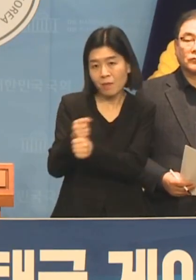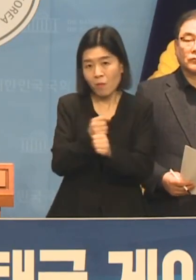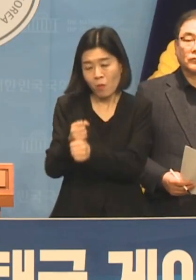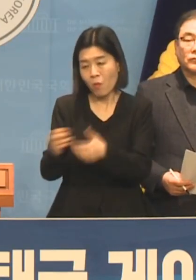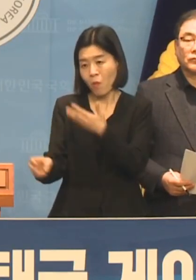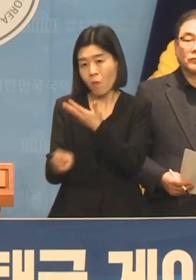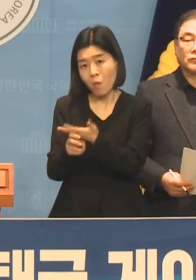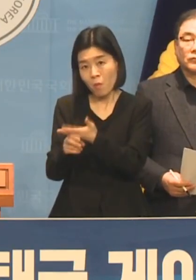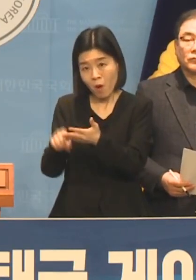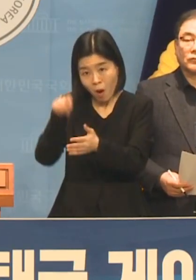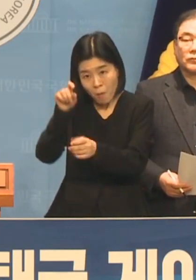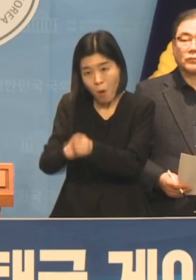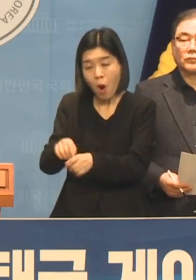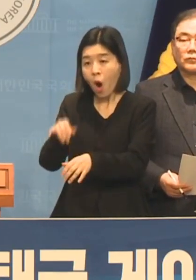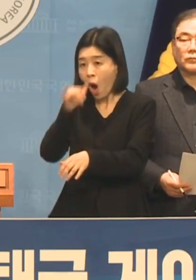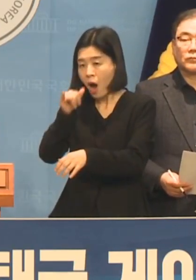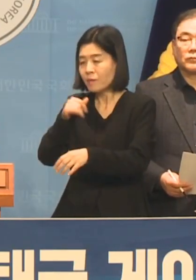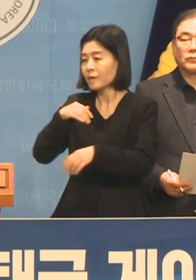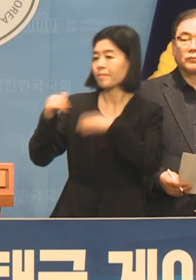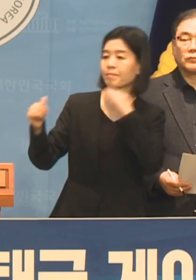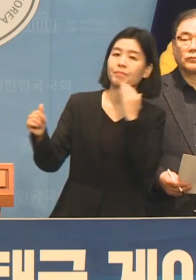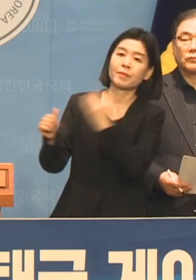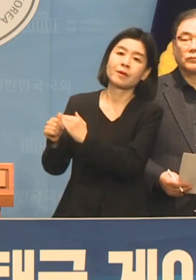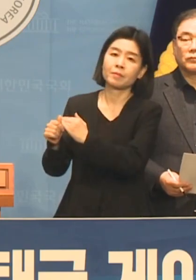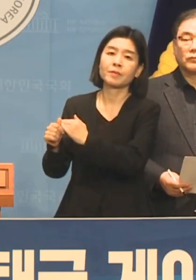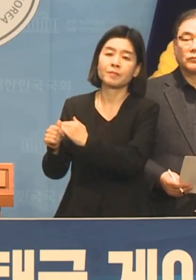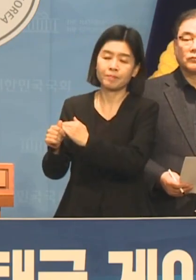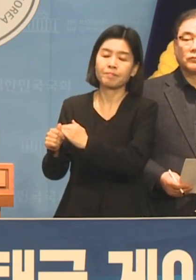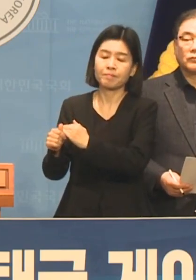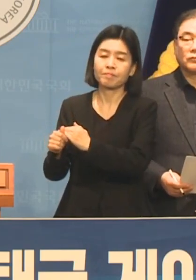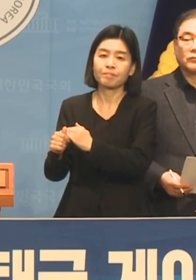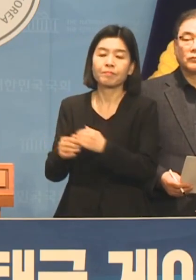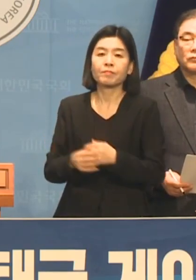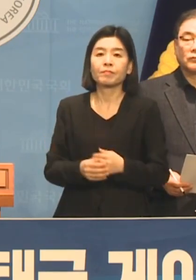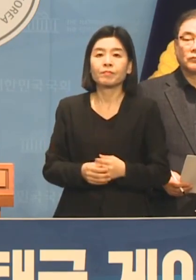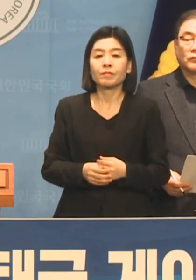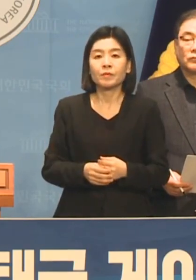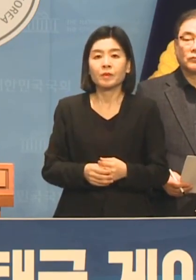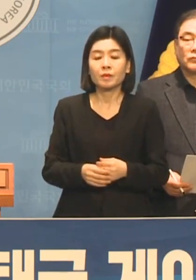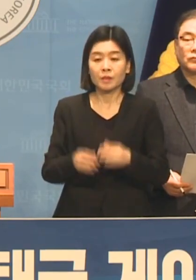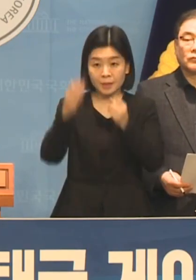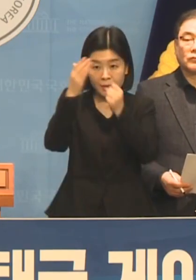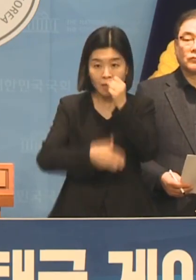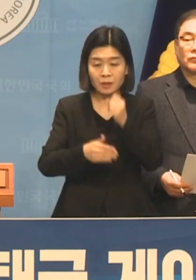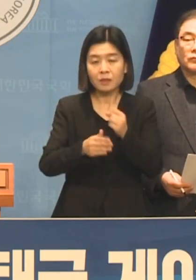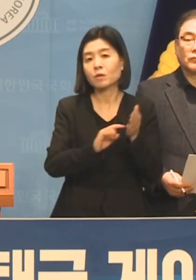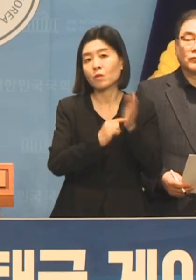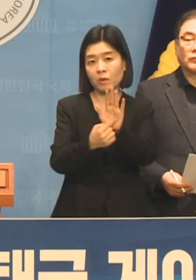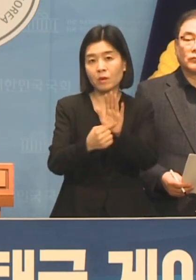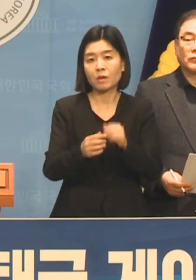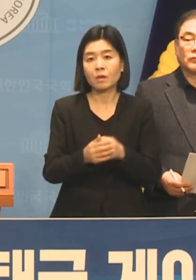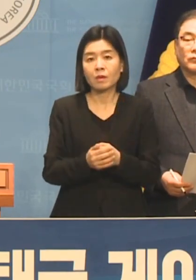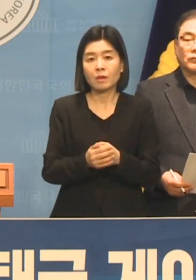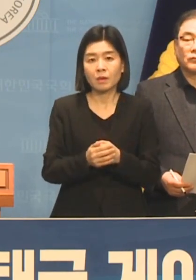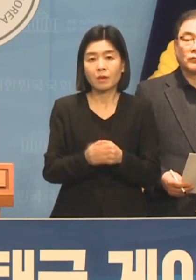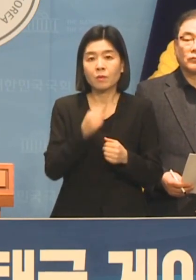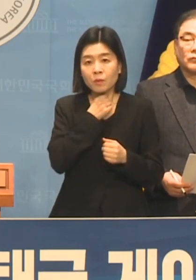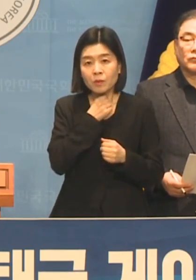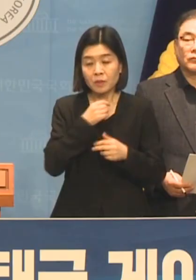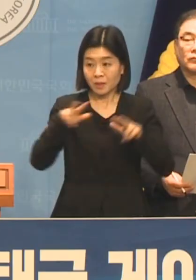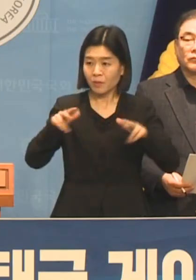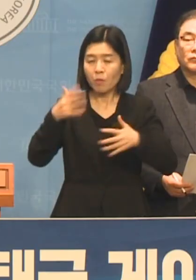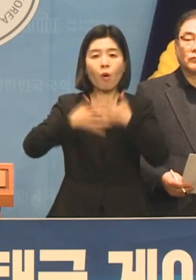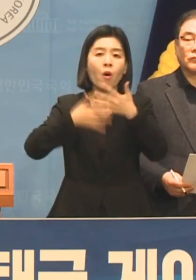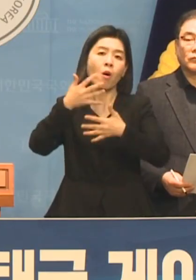그는 파면입니다. 마지막으로 한 사진 공개합니다. 영상이 벌써 나와